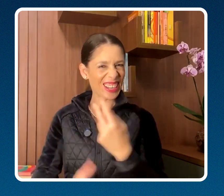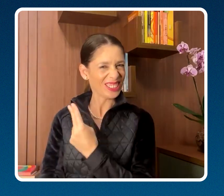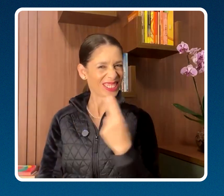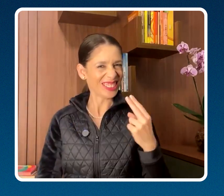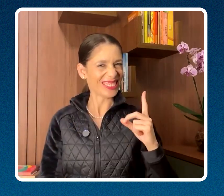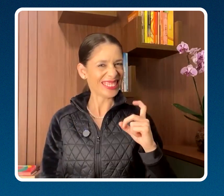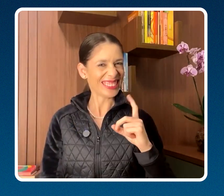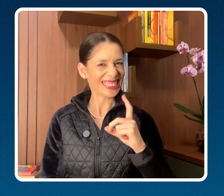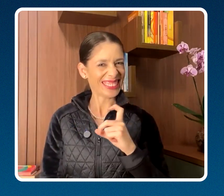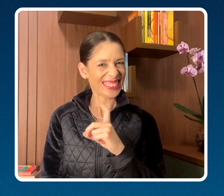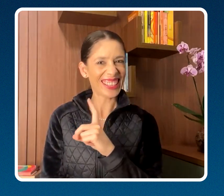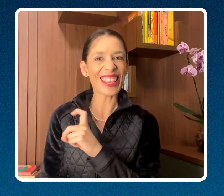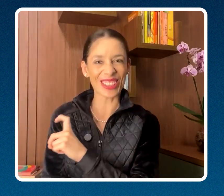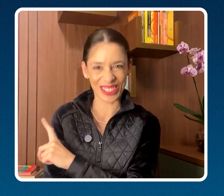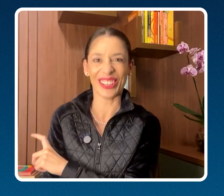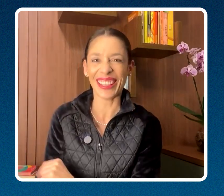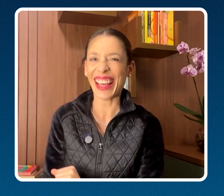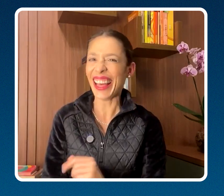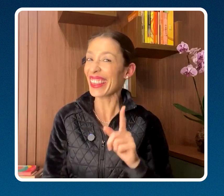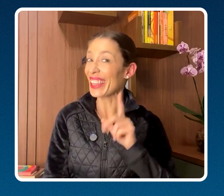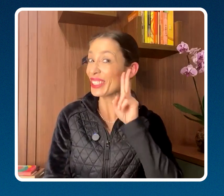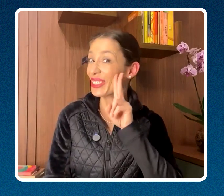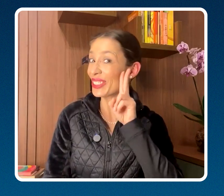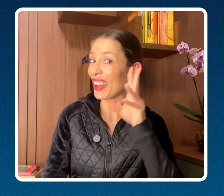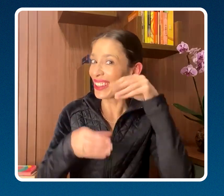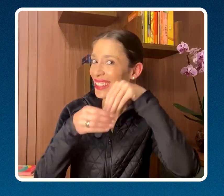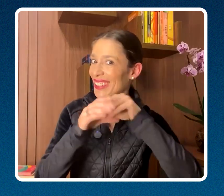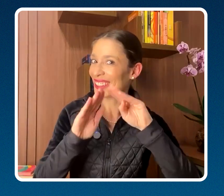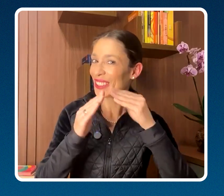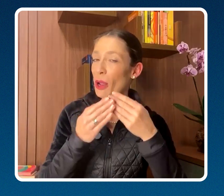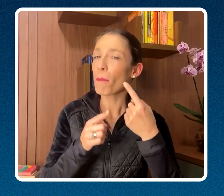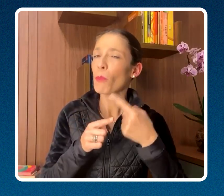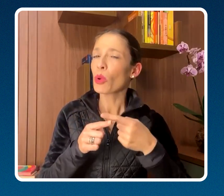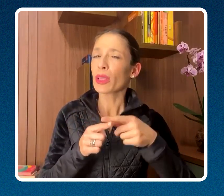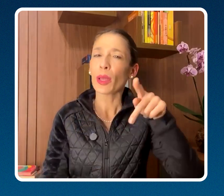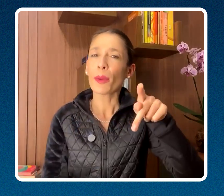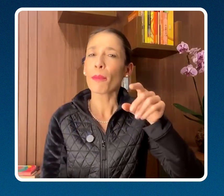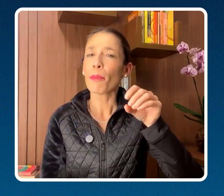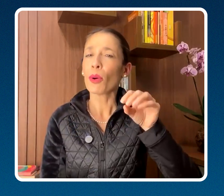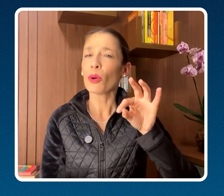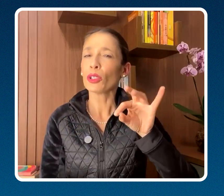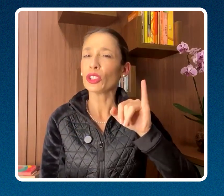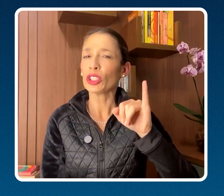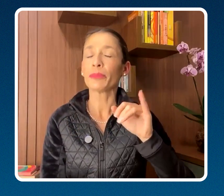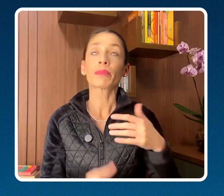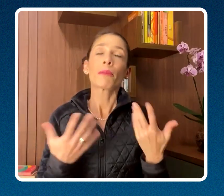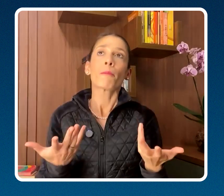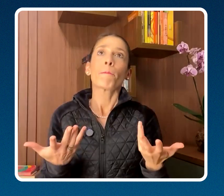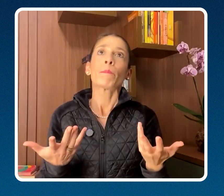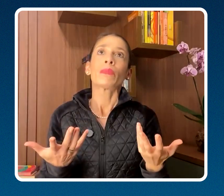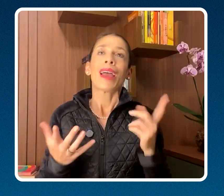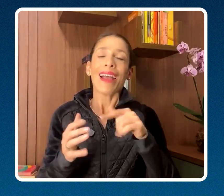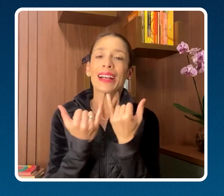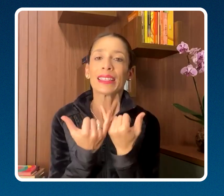ouvir a historinha na escola. Isso. Né? Então, era tudo uma conexão boa, era coisas, energias